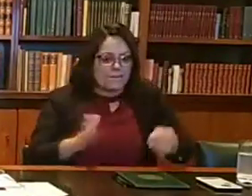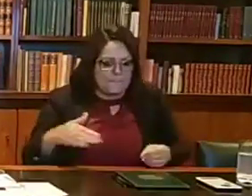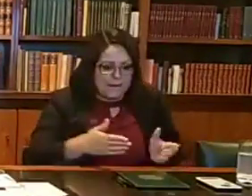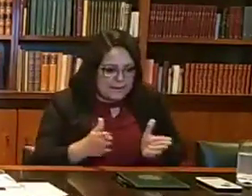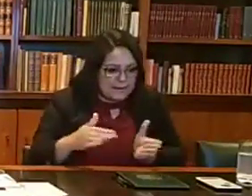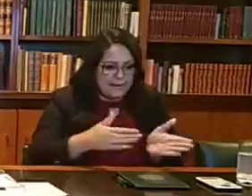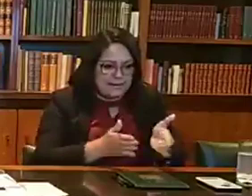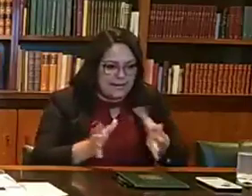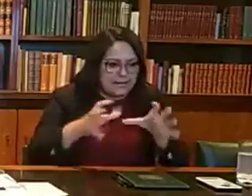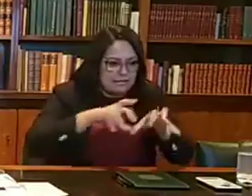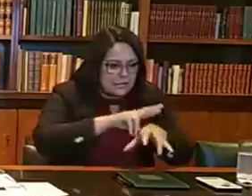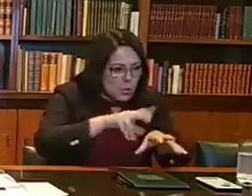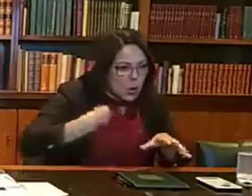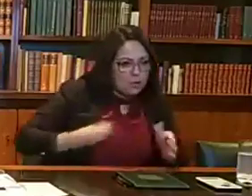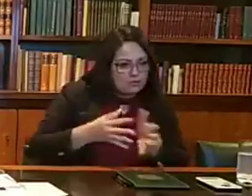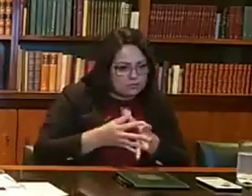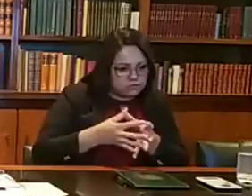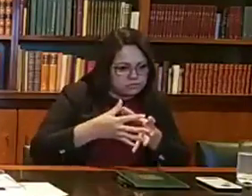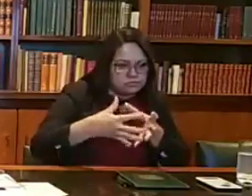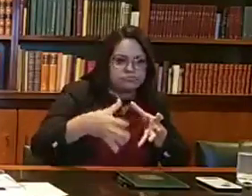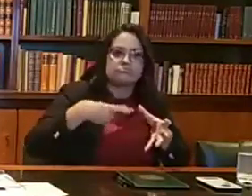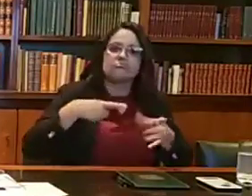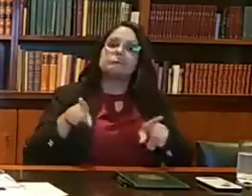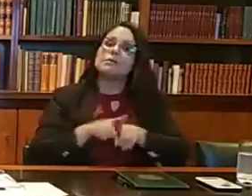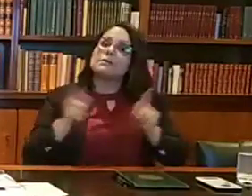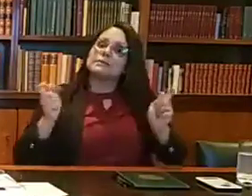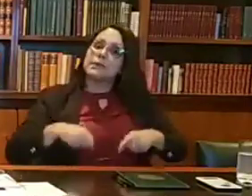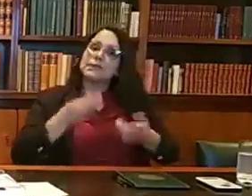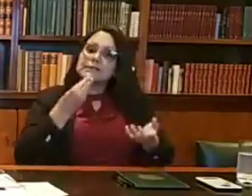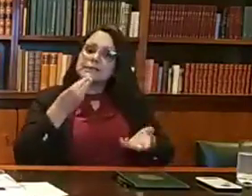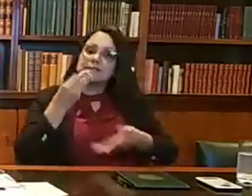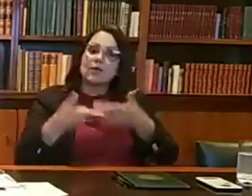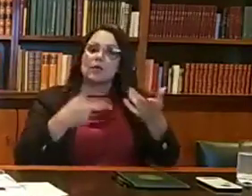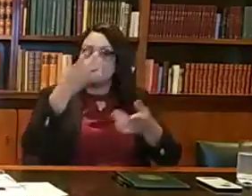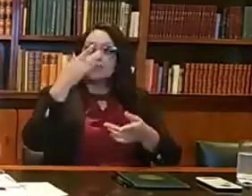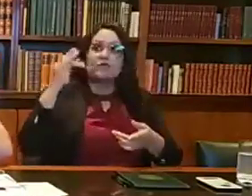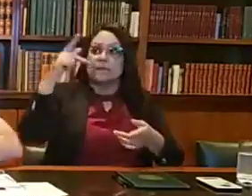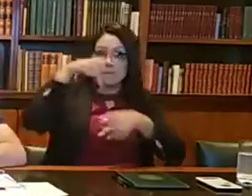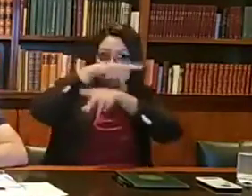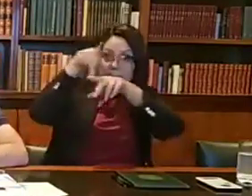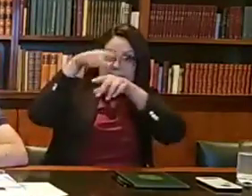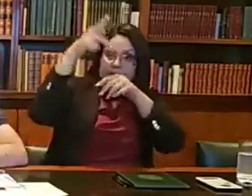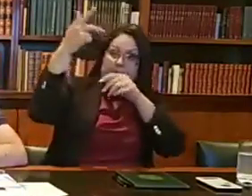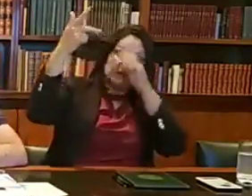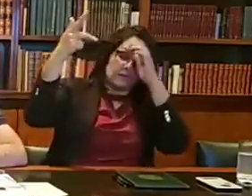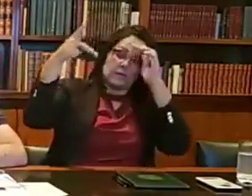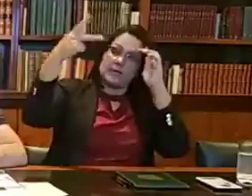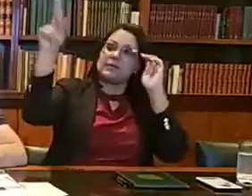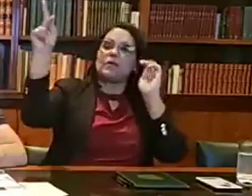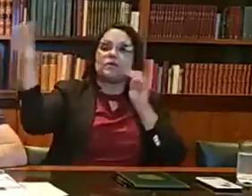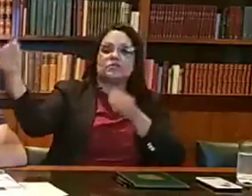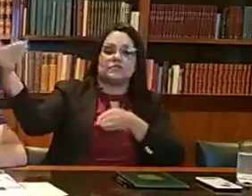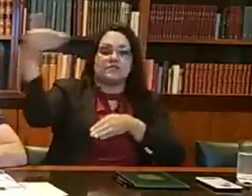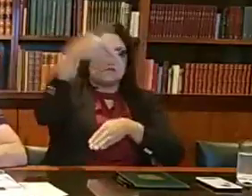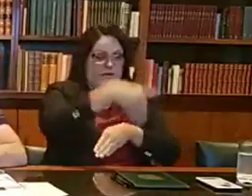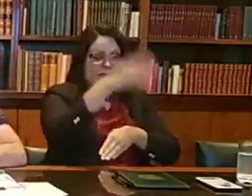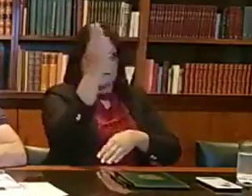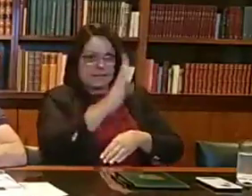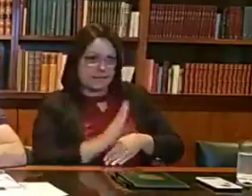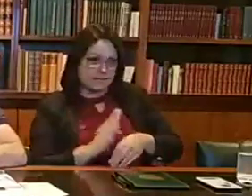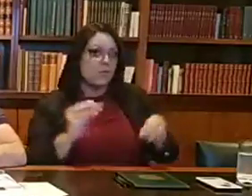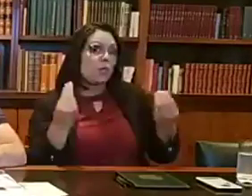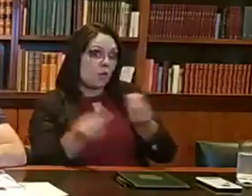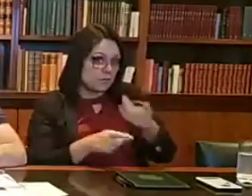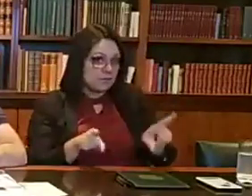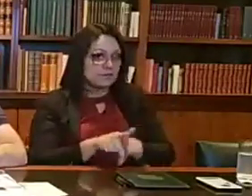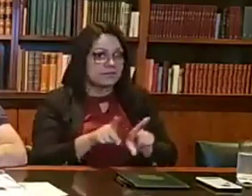no Brasil e as possibilidades, tanto do investidor vir para o Brasil, que nós temos bastante oportunidades, como também